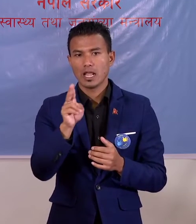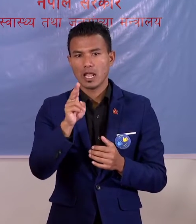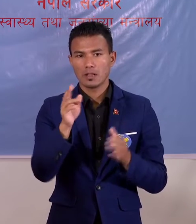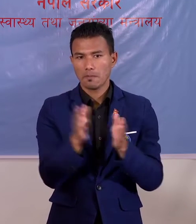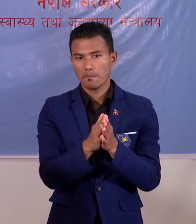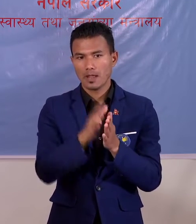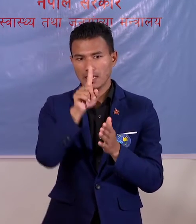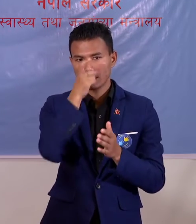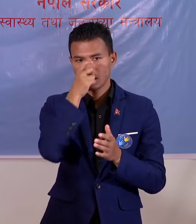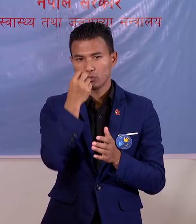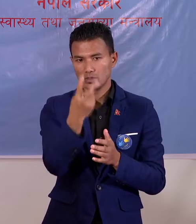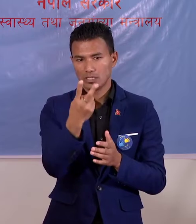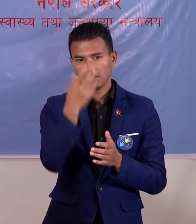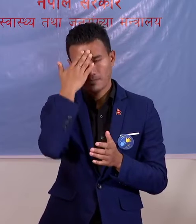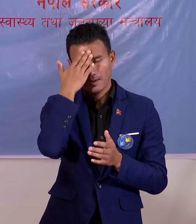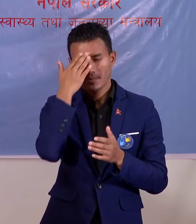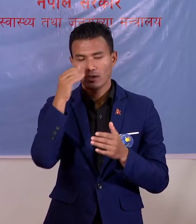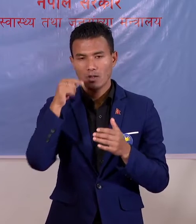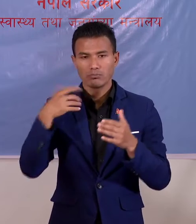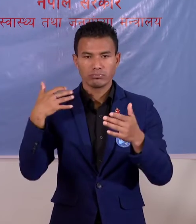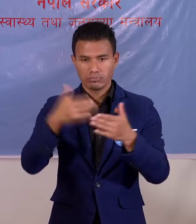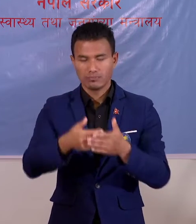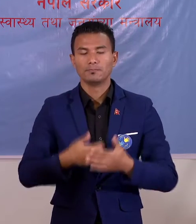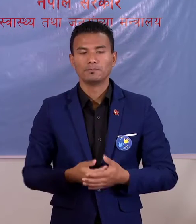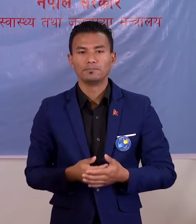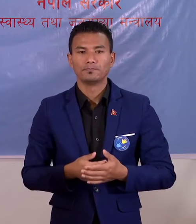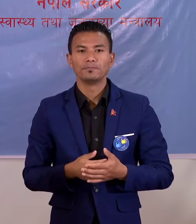5 जना गरी कुल 102 संक्रमित हालसम्म हुनुहुन्छ।